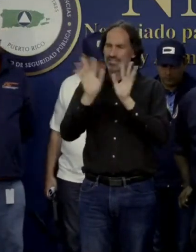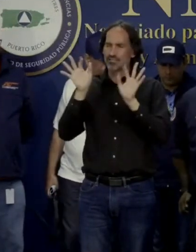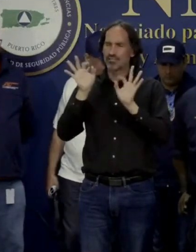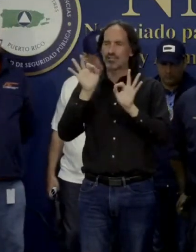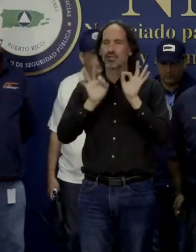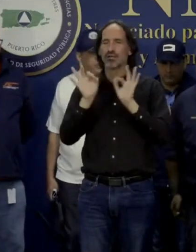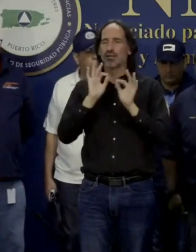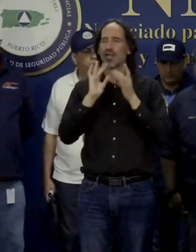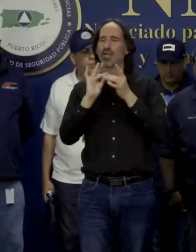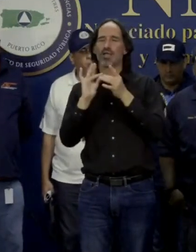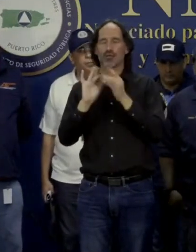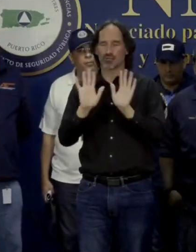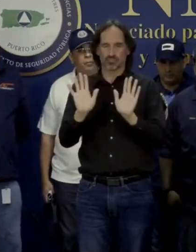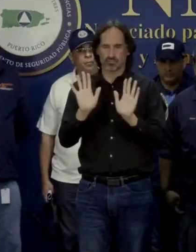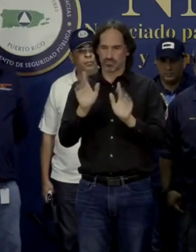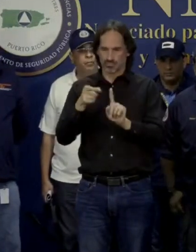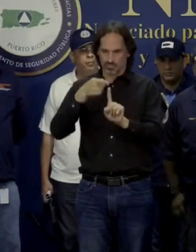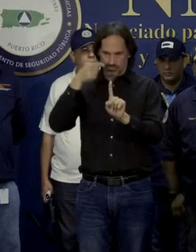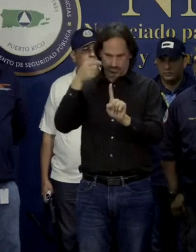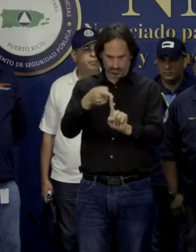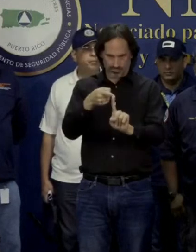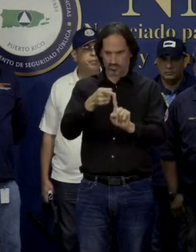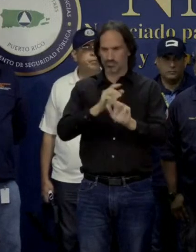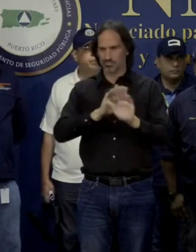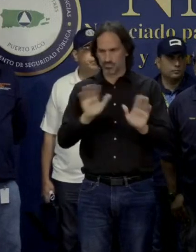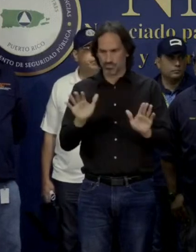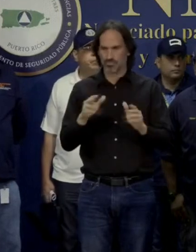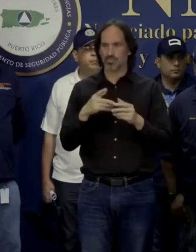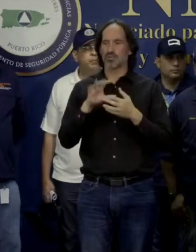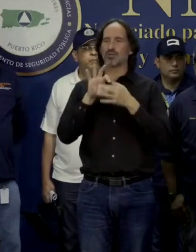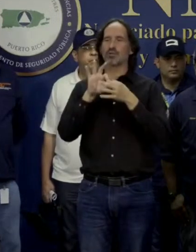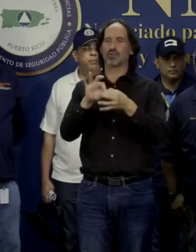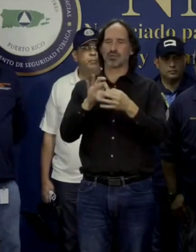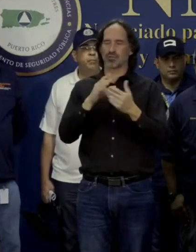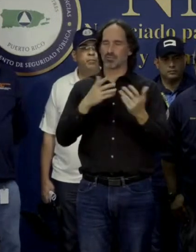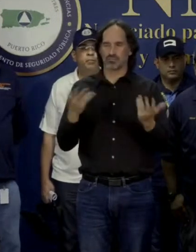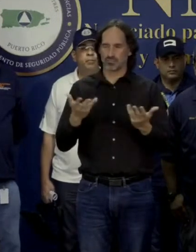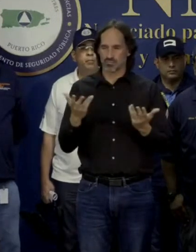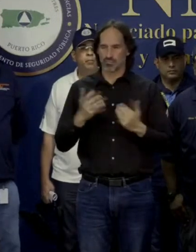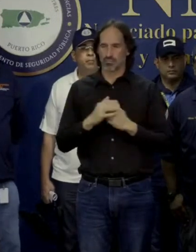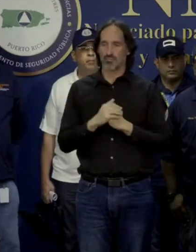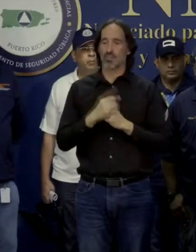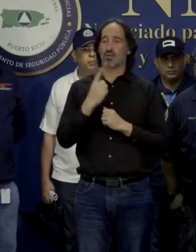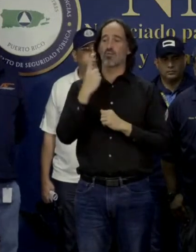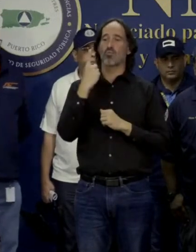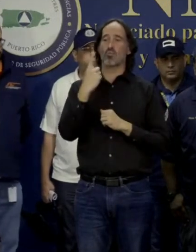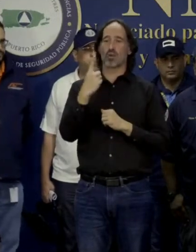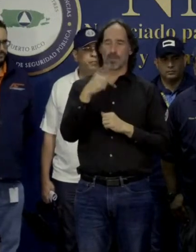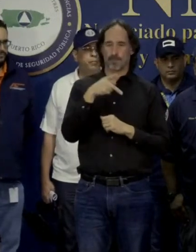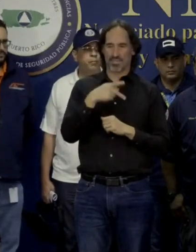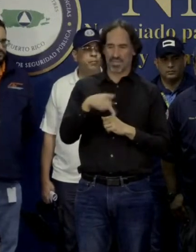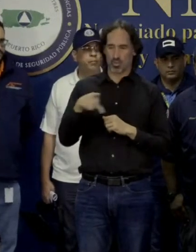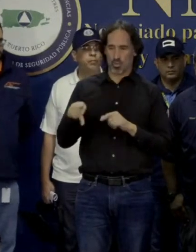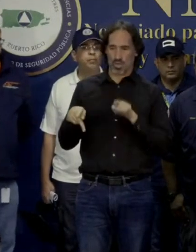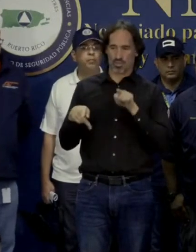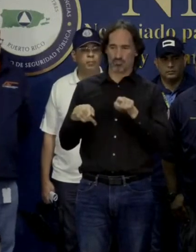En cuanto a PREPA, sí, estamos trabajando la PR-127 en Peñuelas y ya se está abriendo brecha. Ya han enviado varias fotos donde